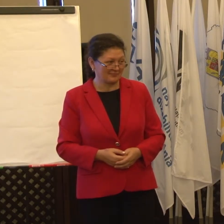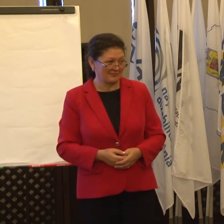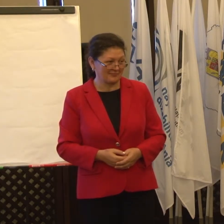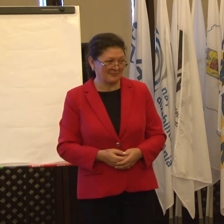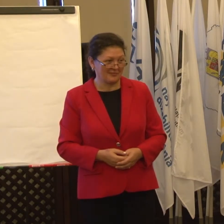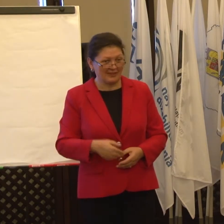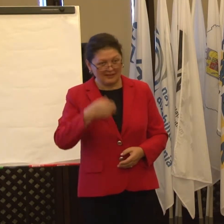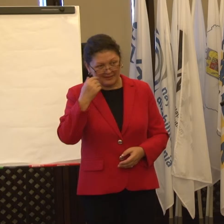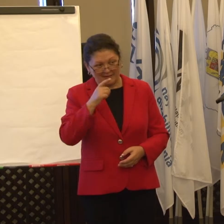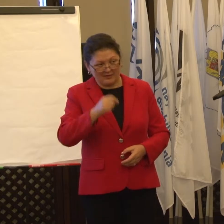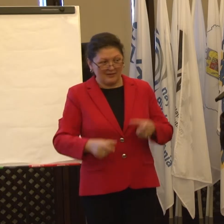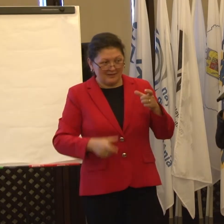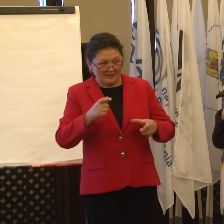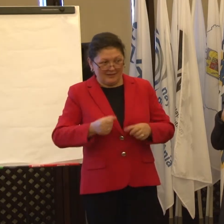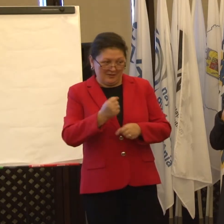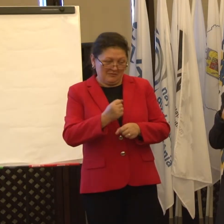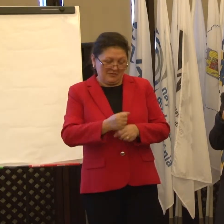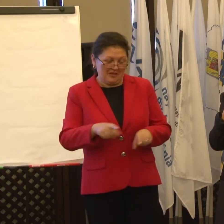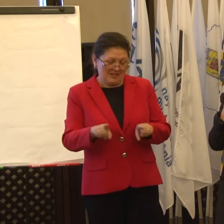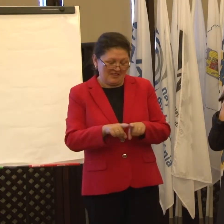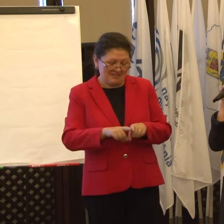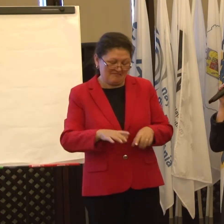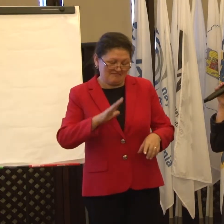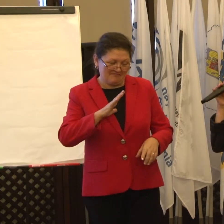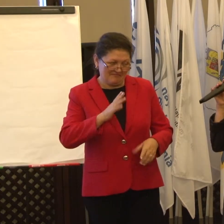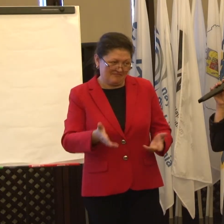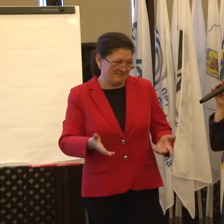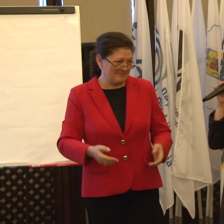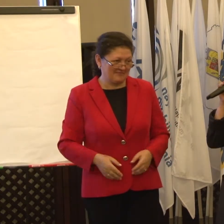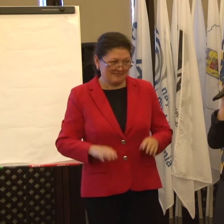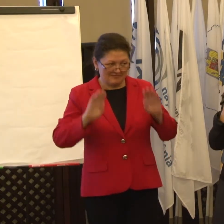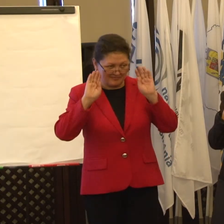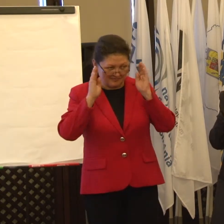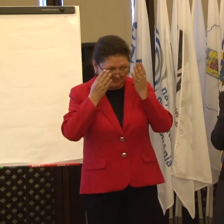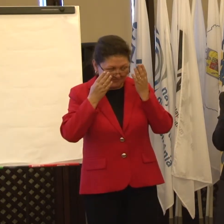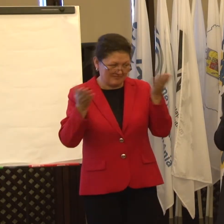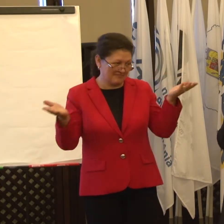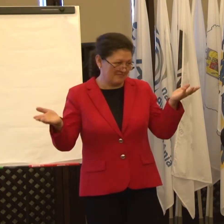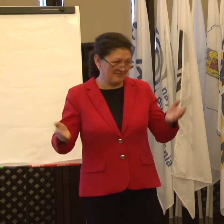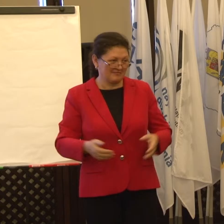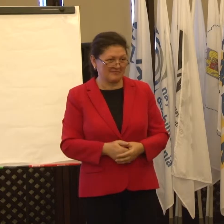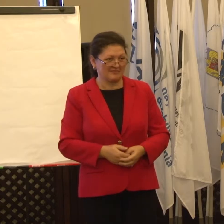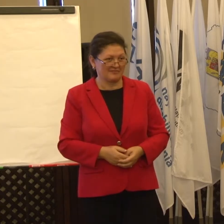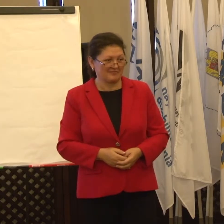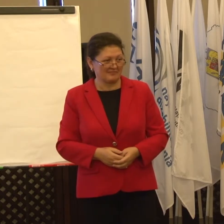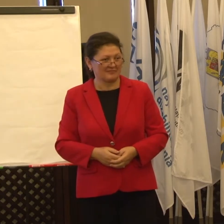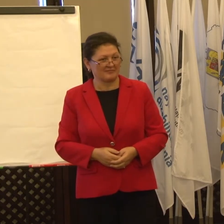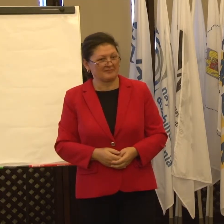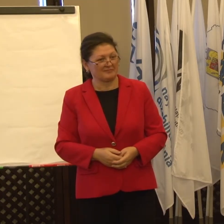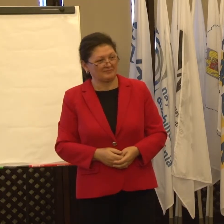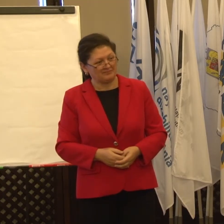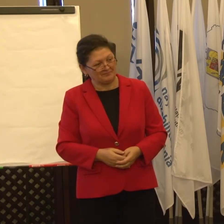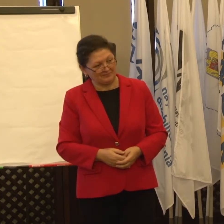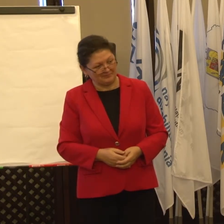muncă acestor persoane, lucrurile sunt și mai complicate. Chiar și aceia care au făcut, au urmat